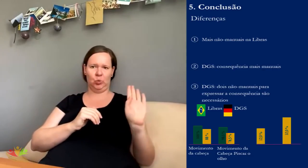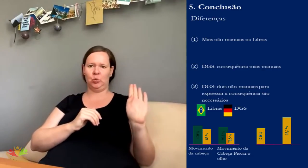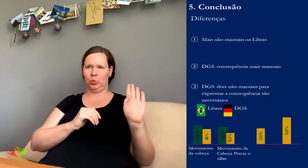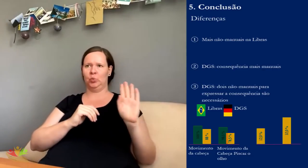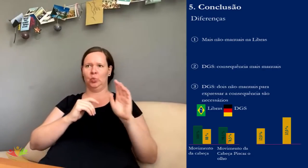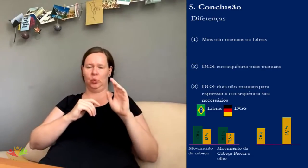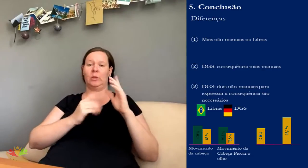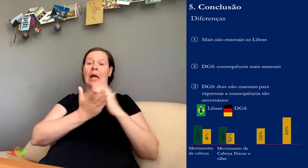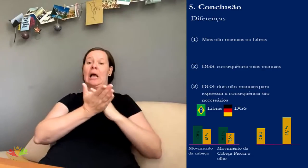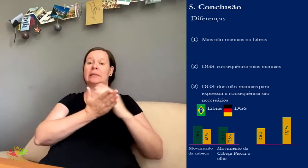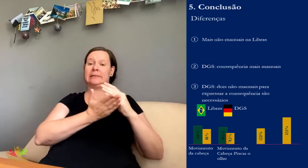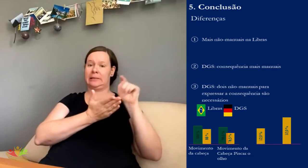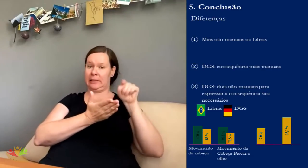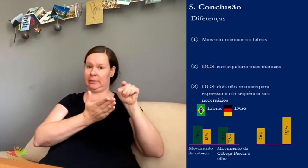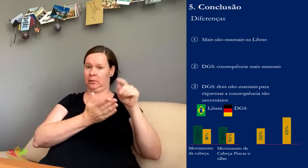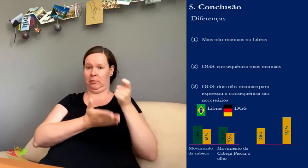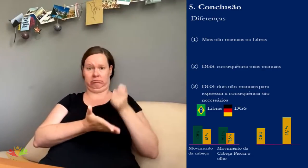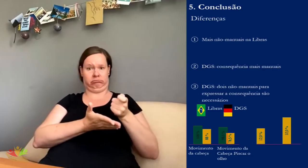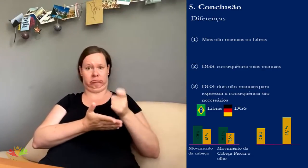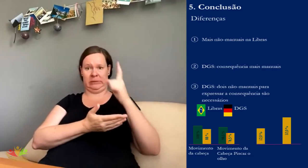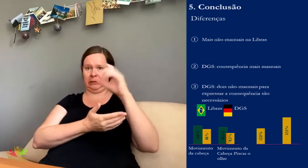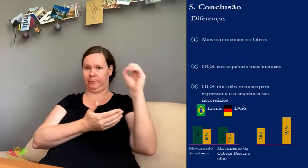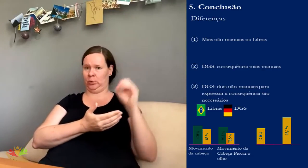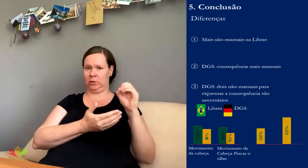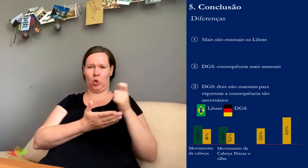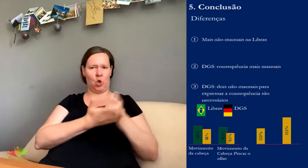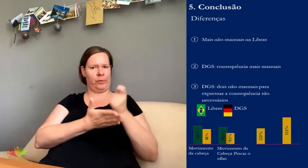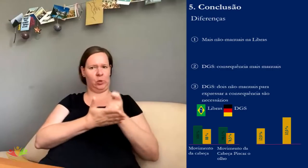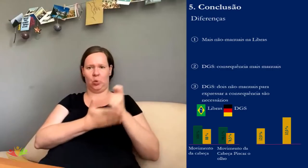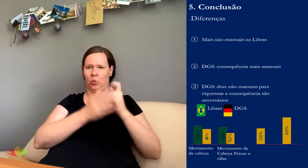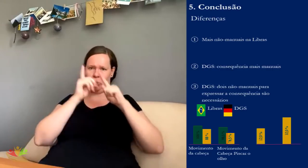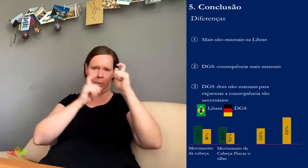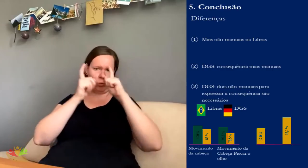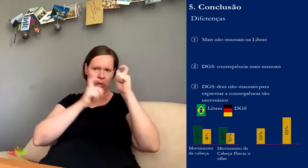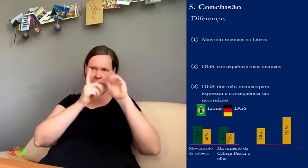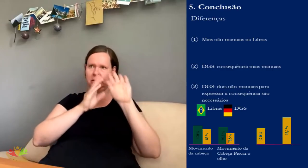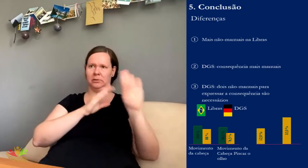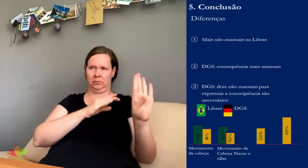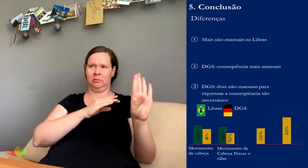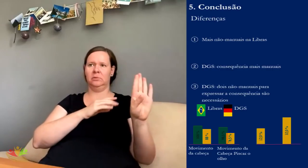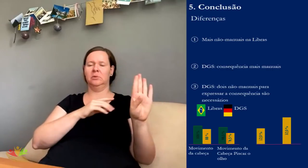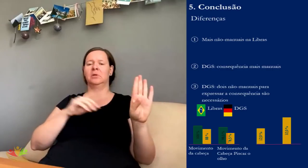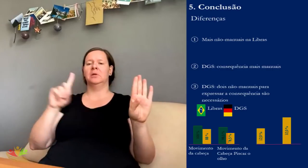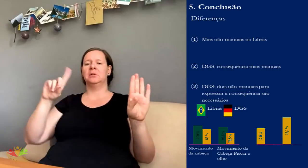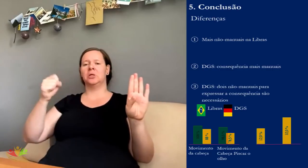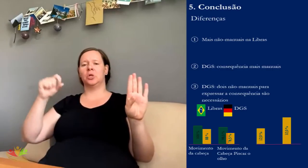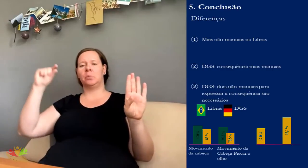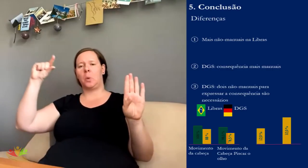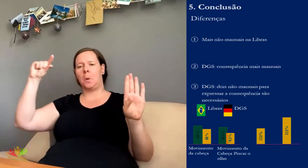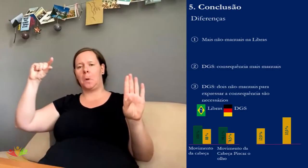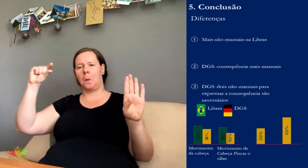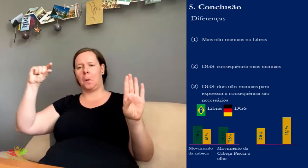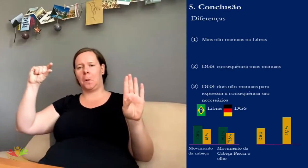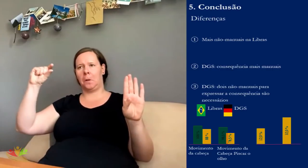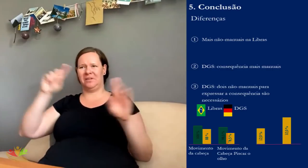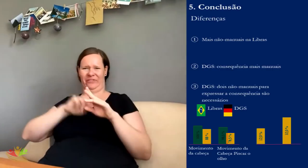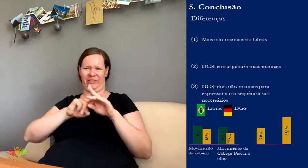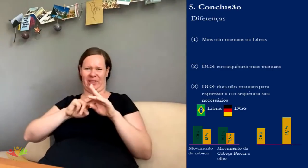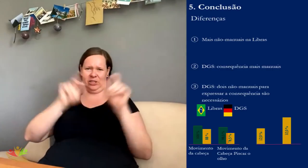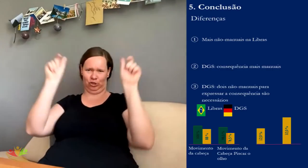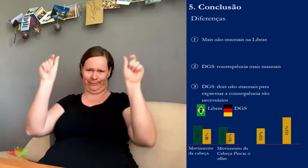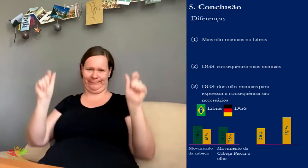ela obriga o uso de marcas não manuais a quase 100% na oração antecedente, é obrigatório o uso de marcas